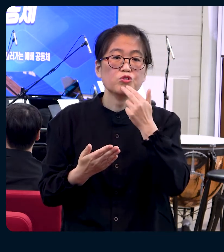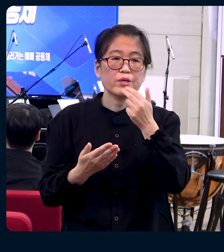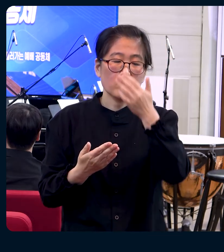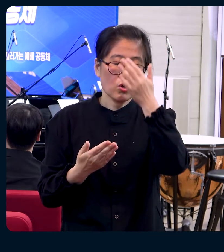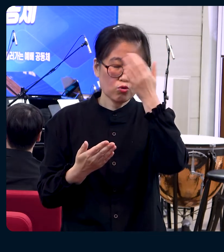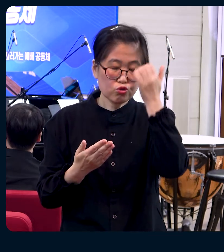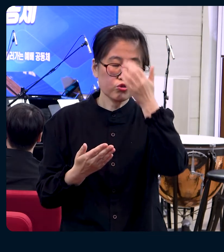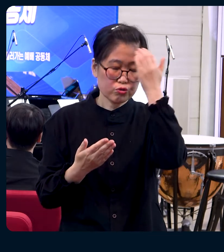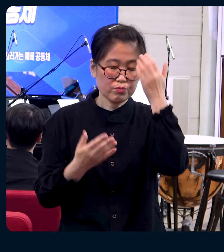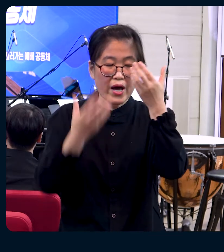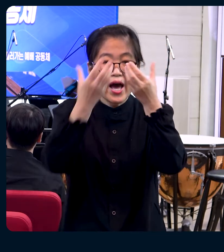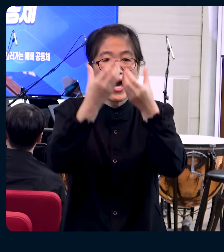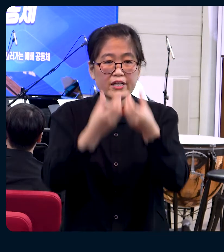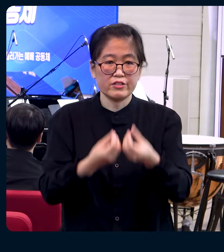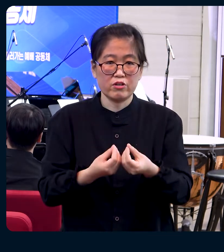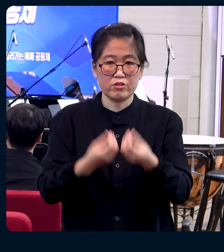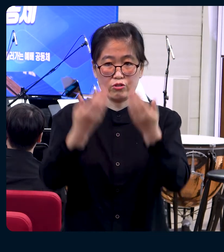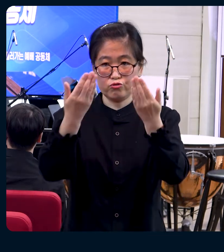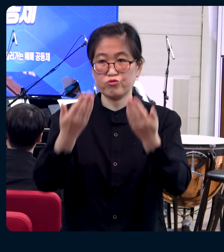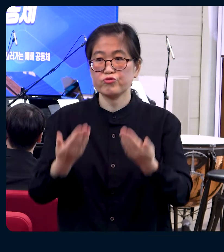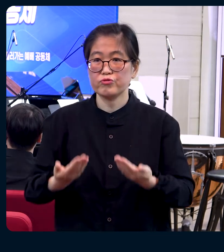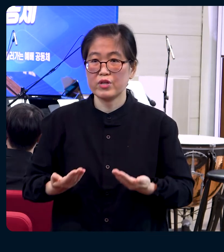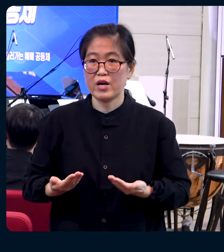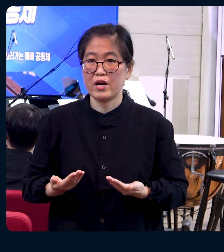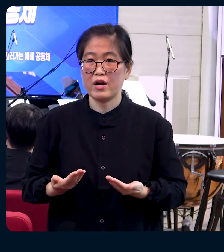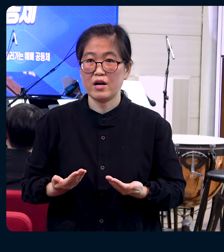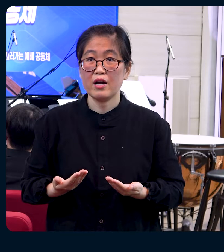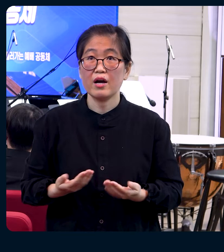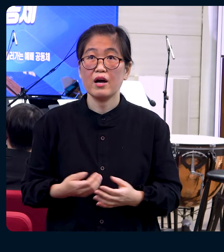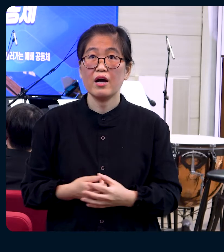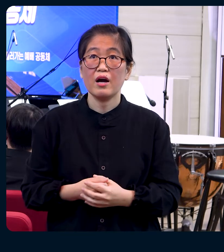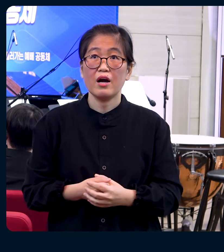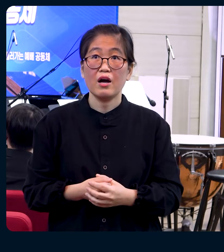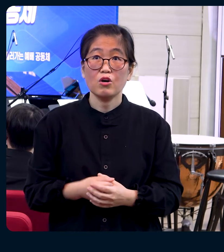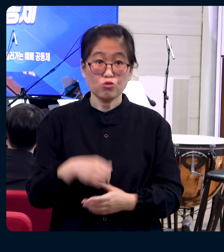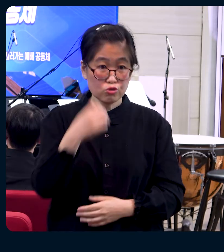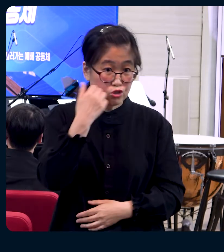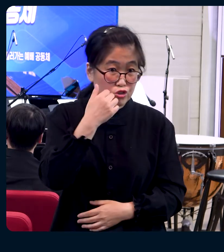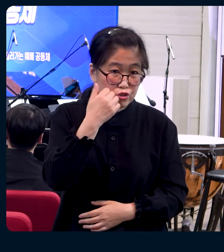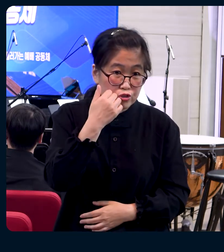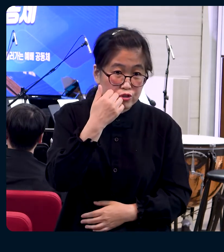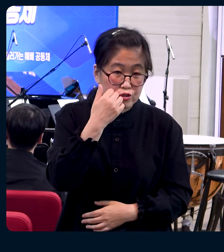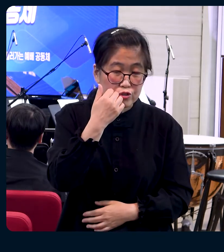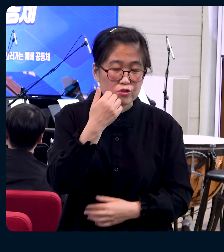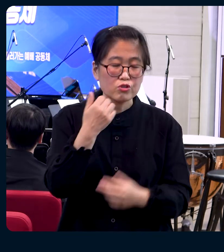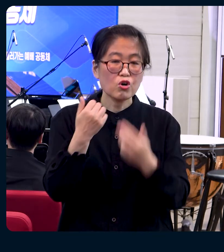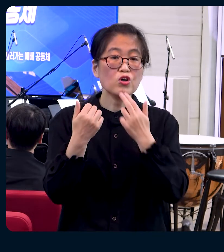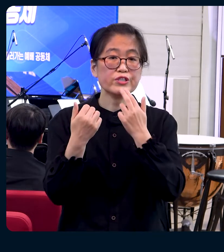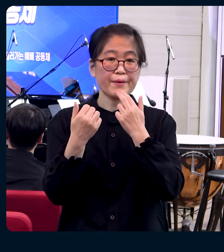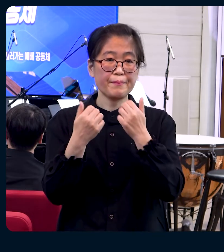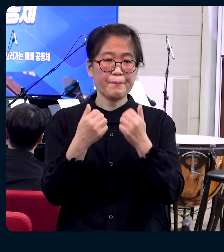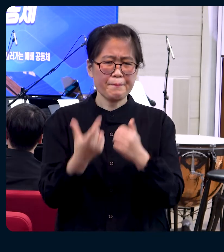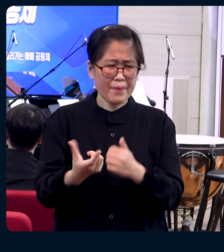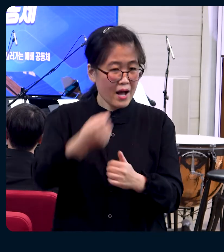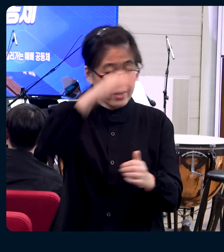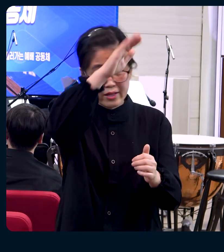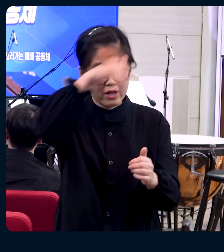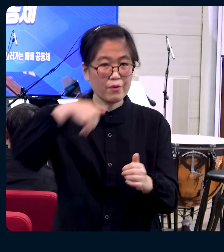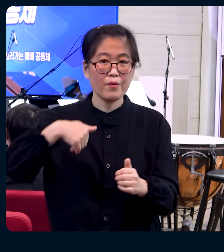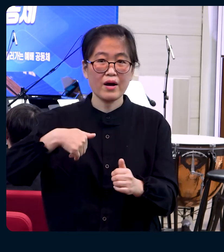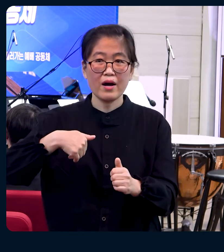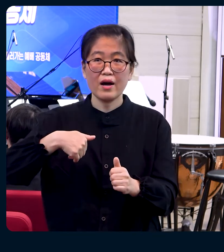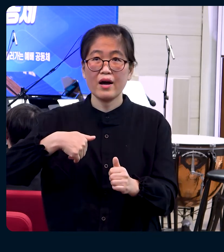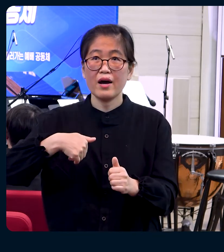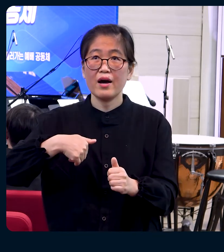요셉이 내 꿈을 감옥에 있을 때 풀어줬습니다. 그런데 그대로 됐습니다. 누구라고? 요셉입니다. 당장대로라고.